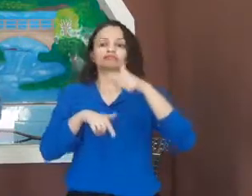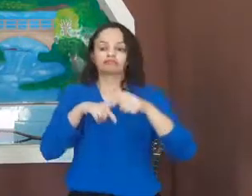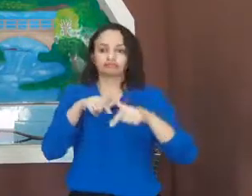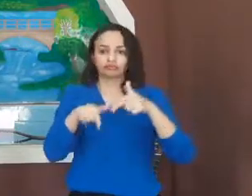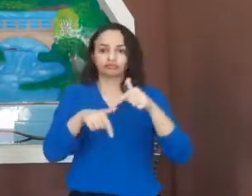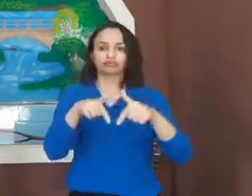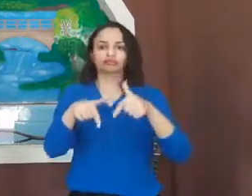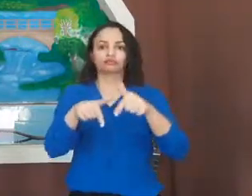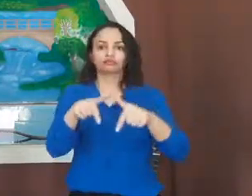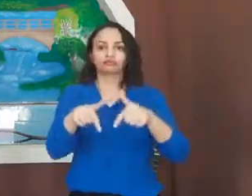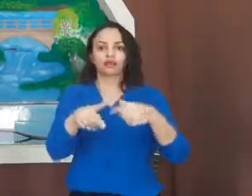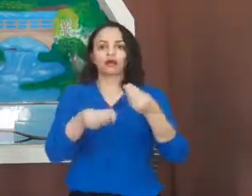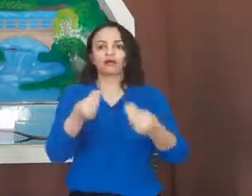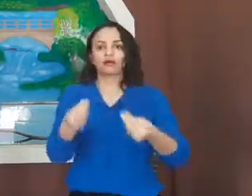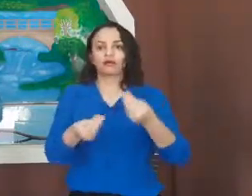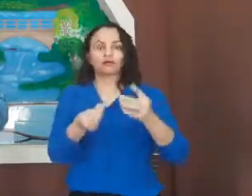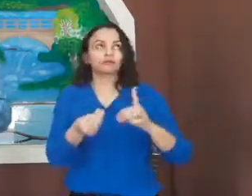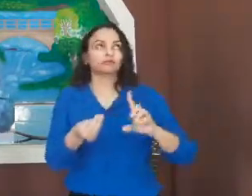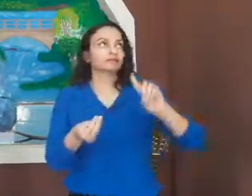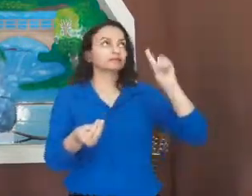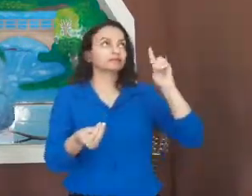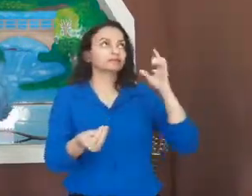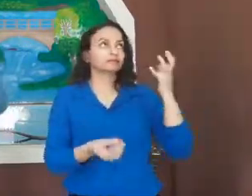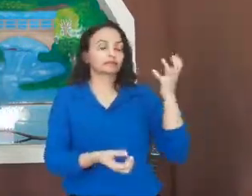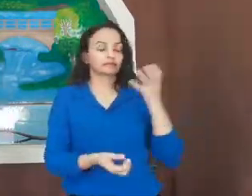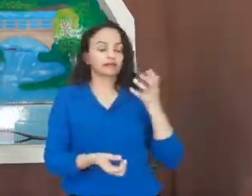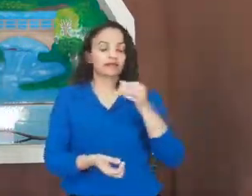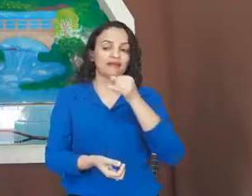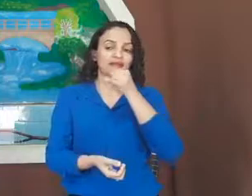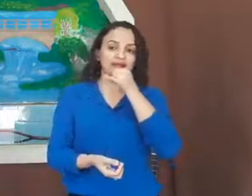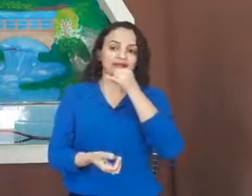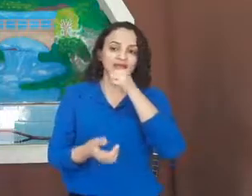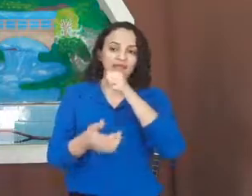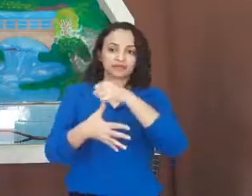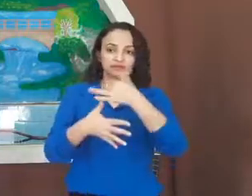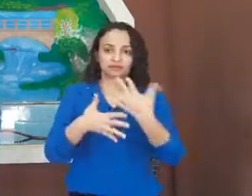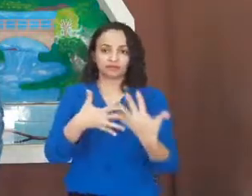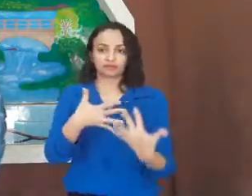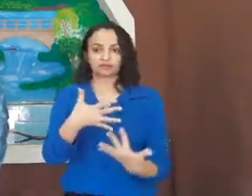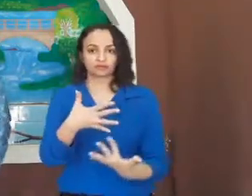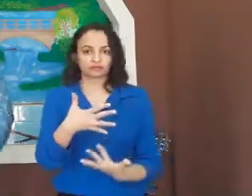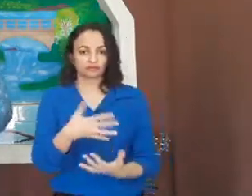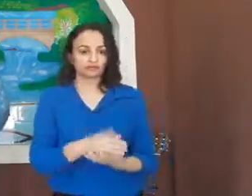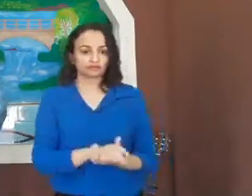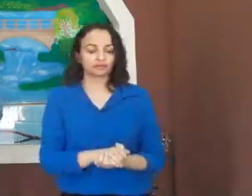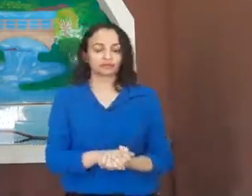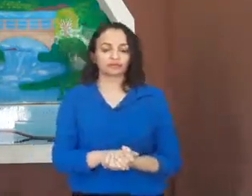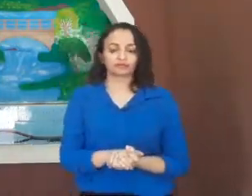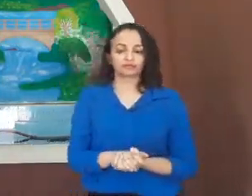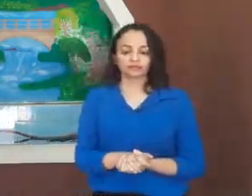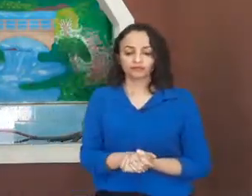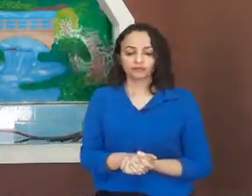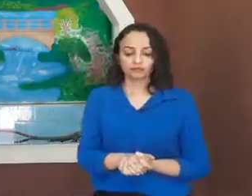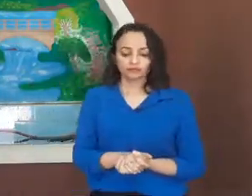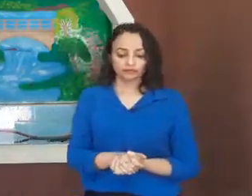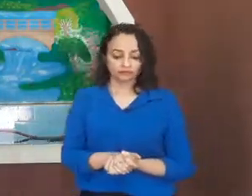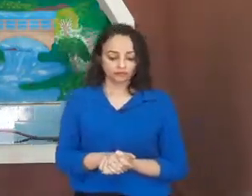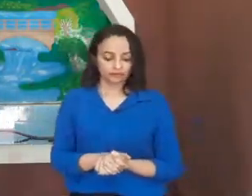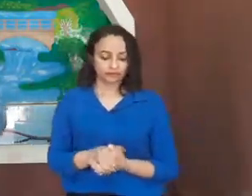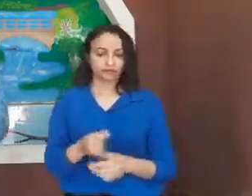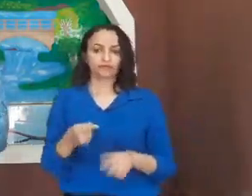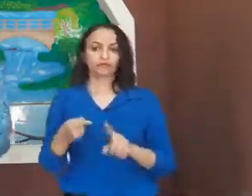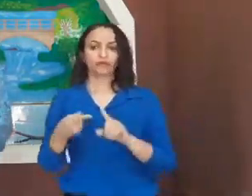aquilo que Deus quer. Vamos dar alguns exemplos práticos. Por exemplo,